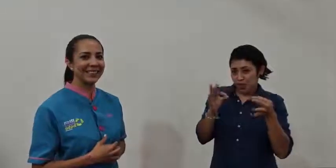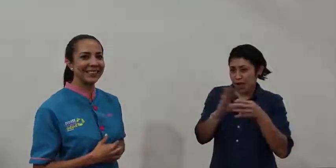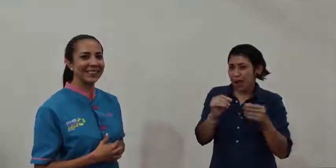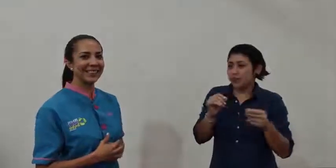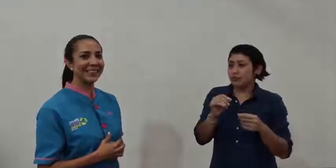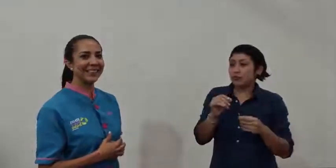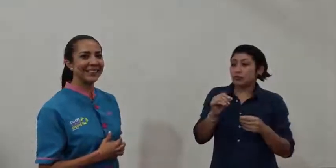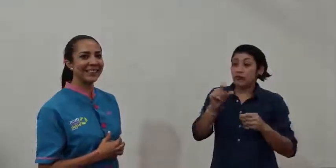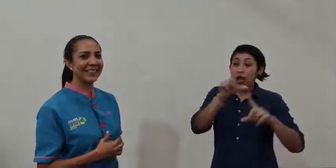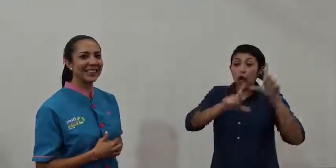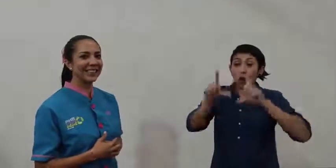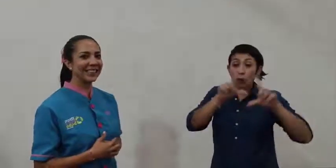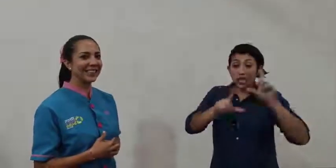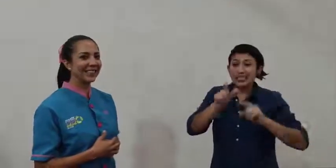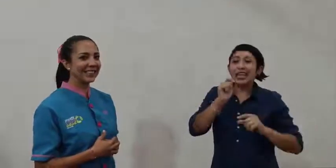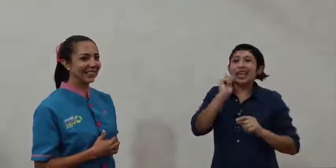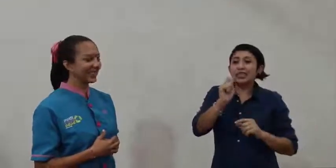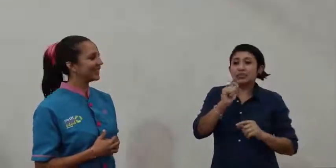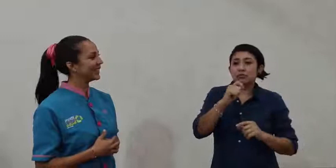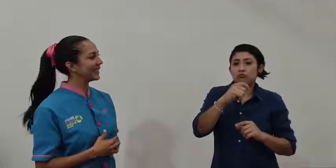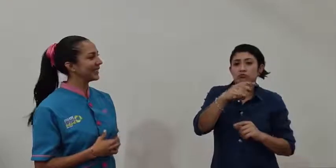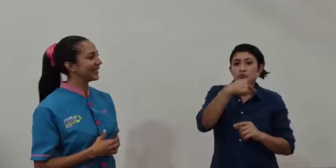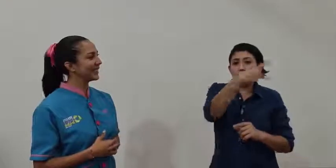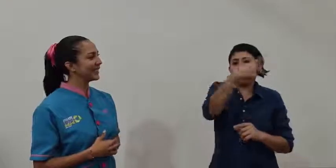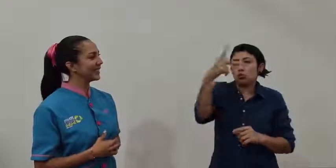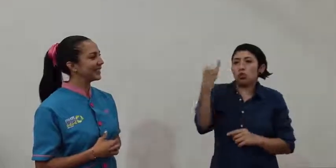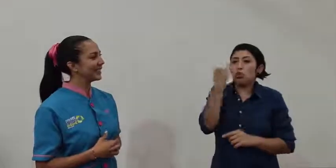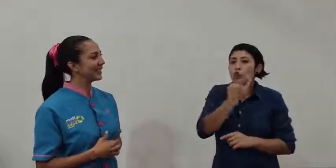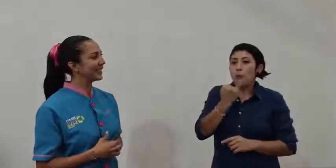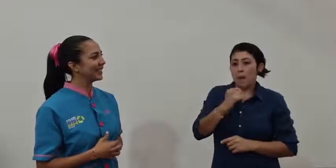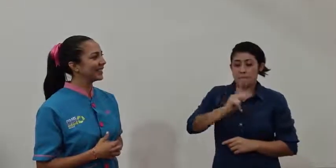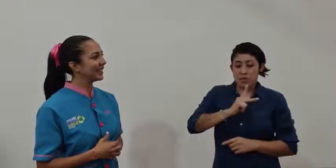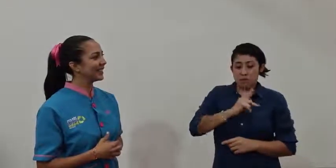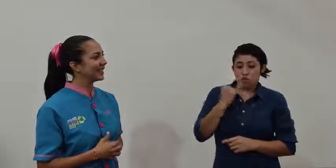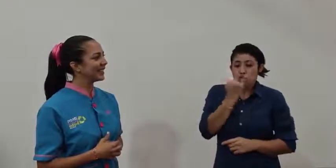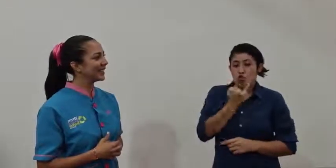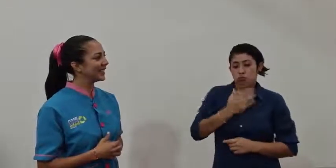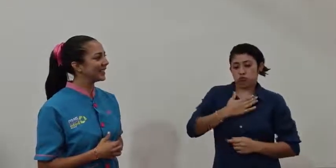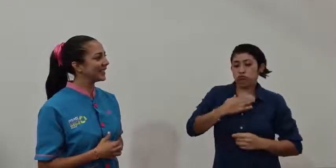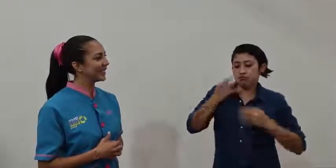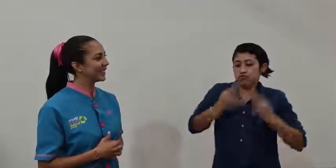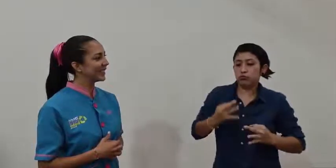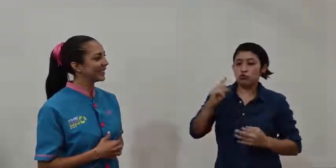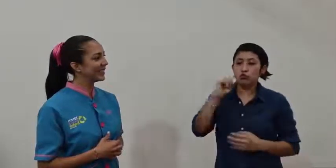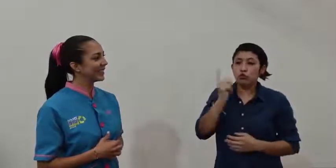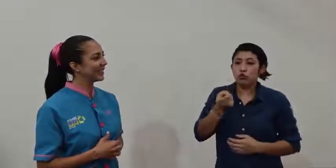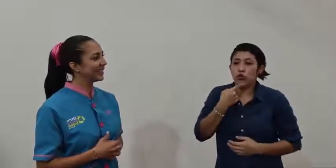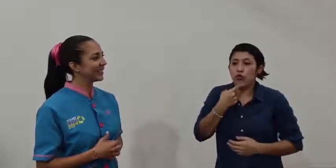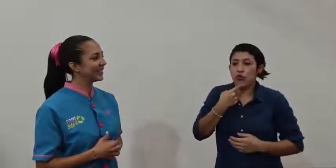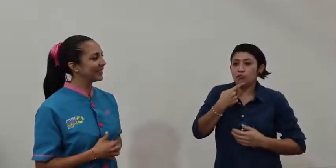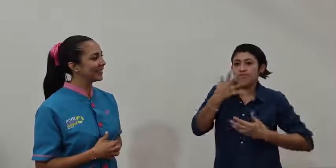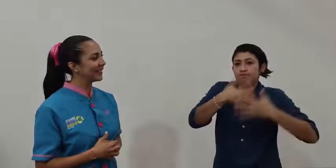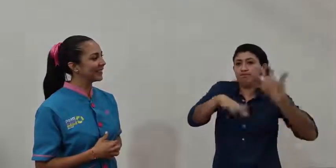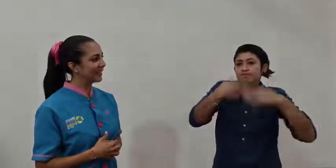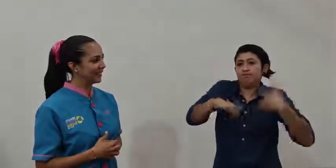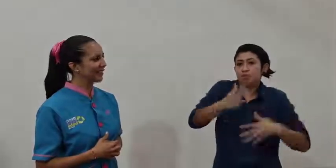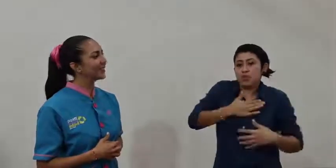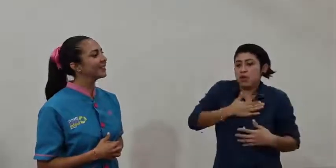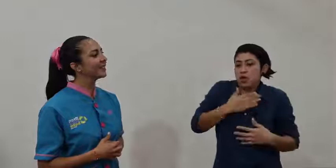Bueno, yo les voy a explicar que la lengua de señas es el idioma de los sordos o de las